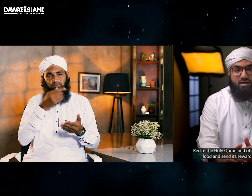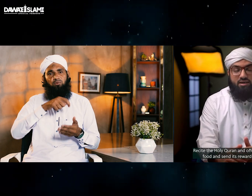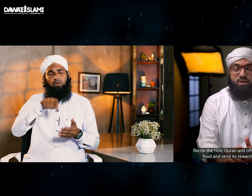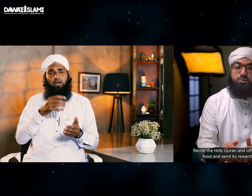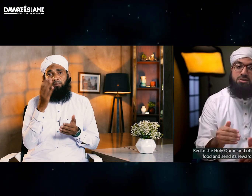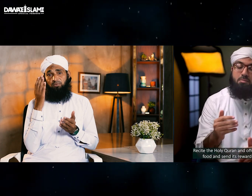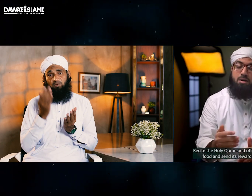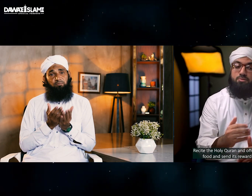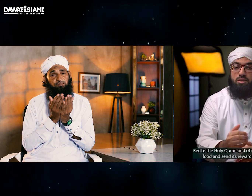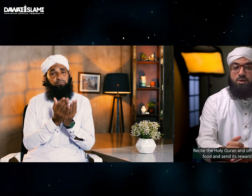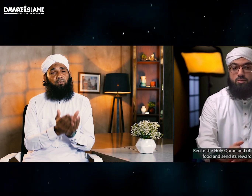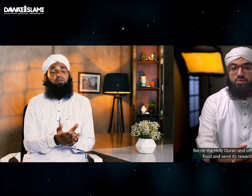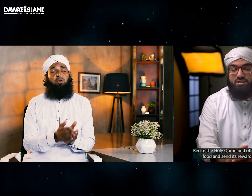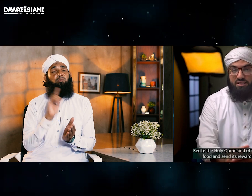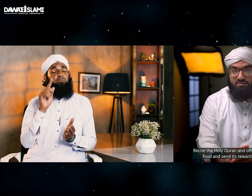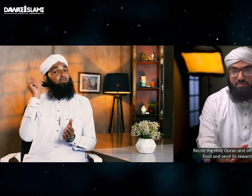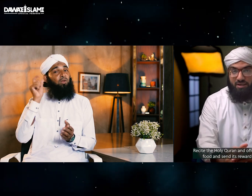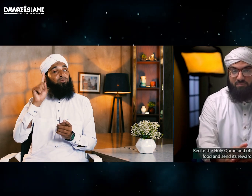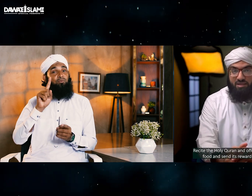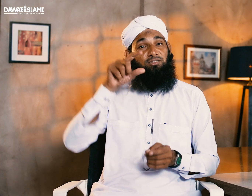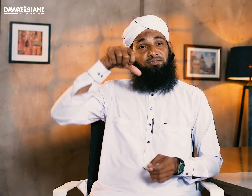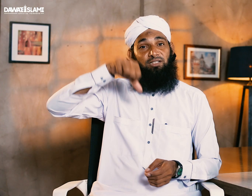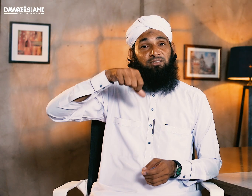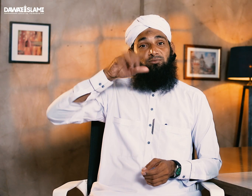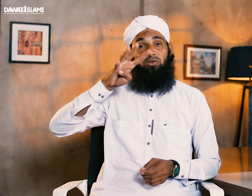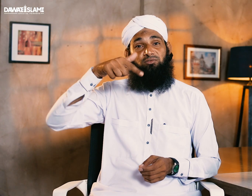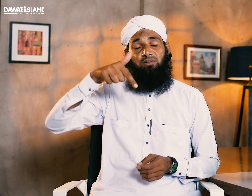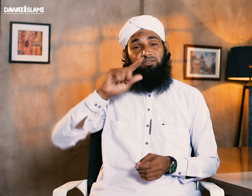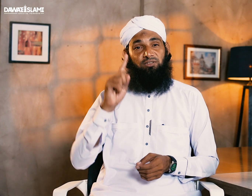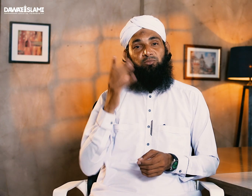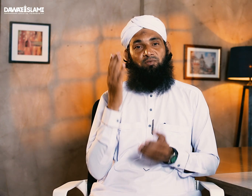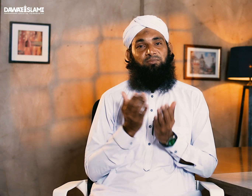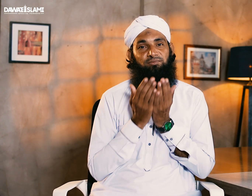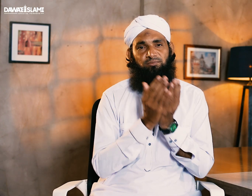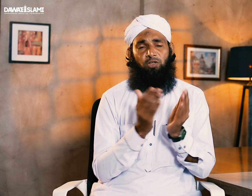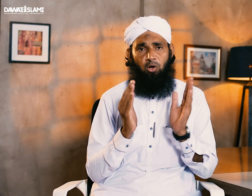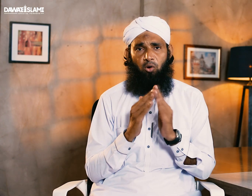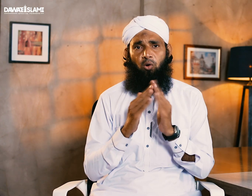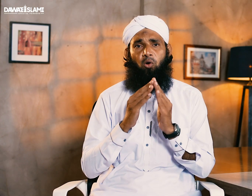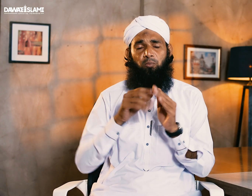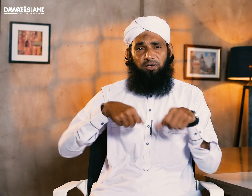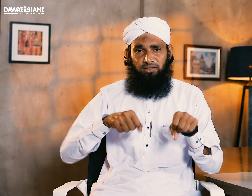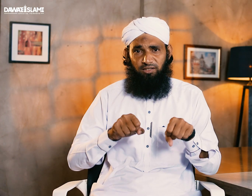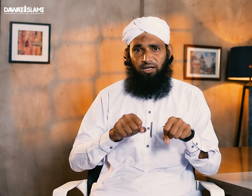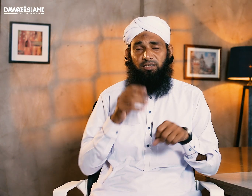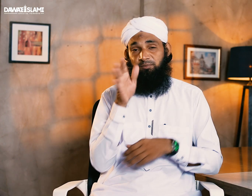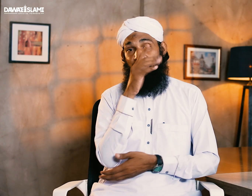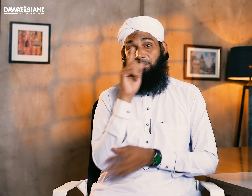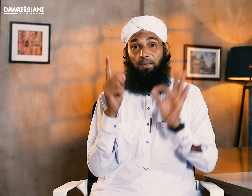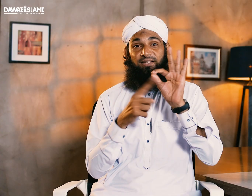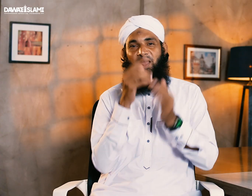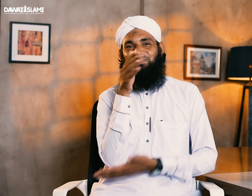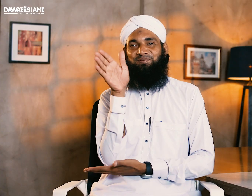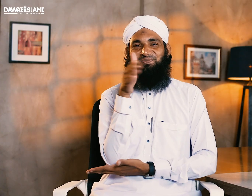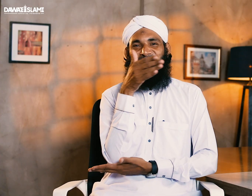فاتحہ دلا کر ان تمام مسلمانوں کو ایصال ثواب کریں۔ اپنے گھر، گاڑی، دفتر، دکان وغیرہ پر پیارے وطن پاکستان کا پرچم